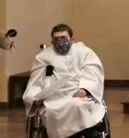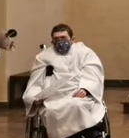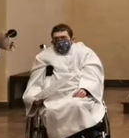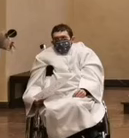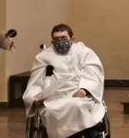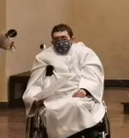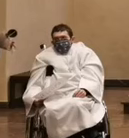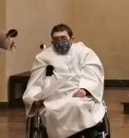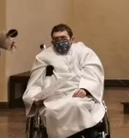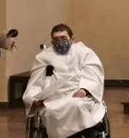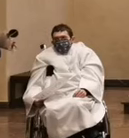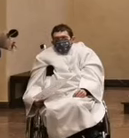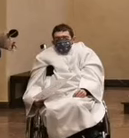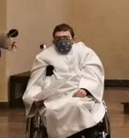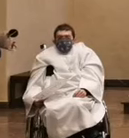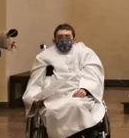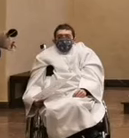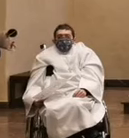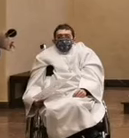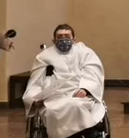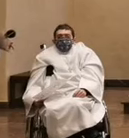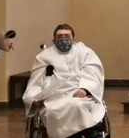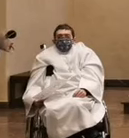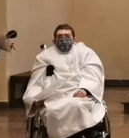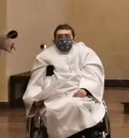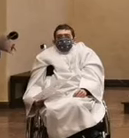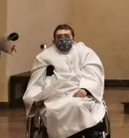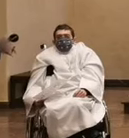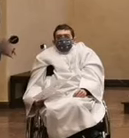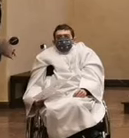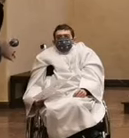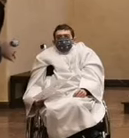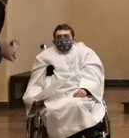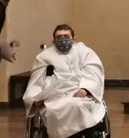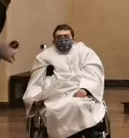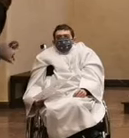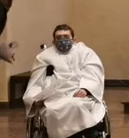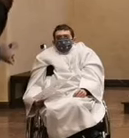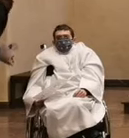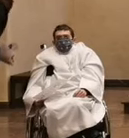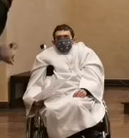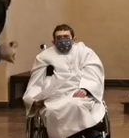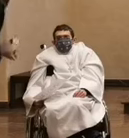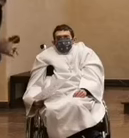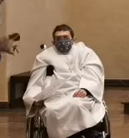Thank you.